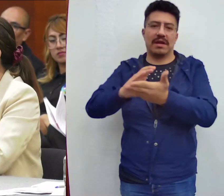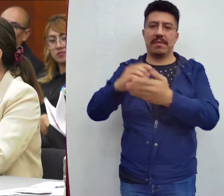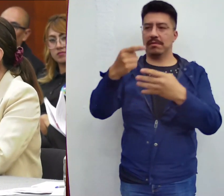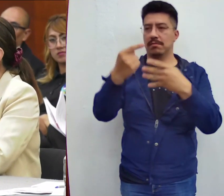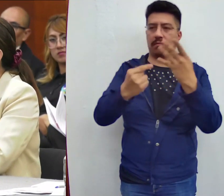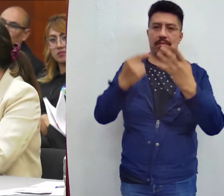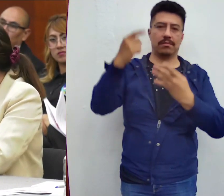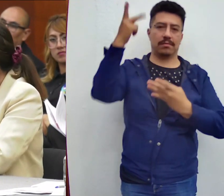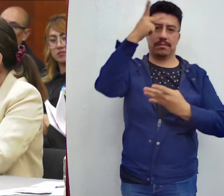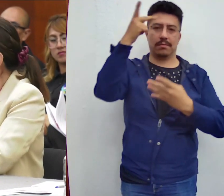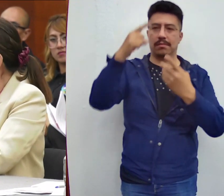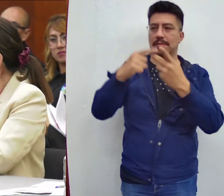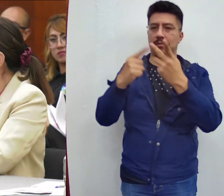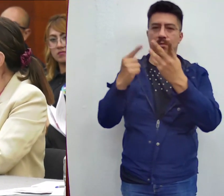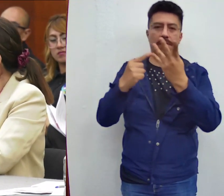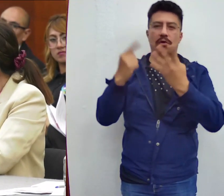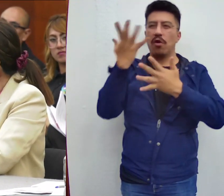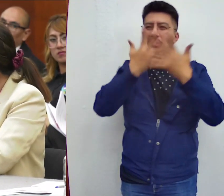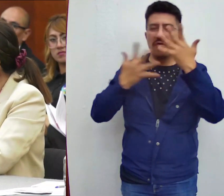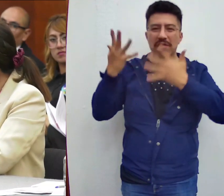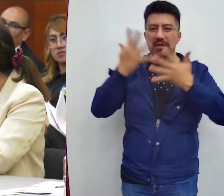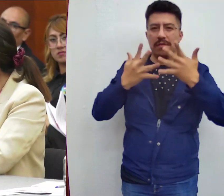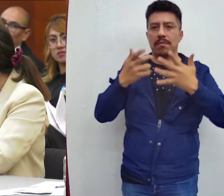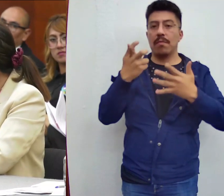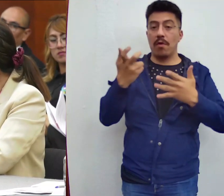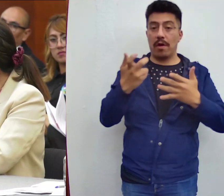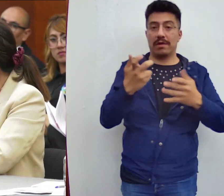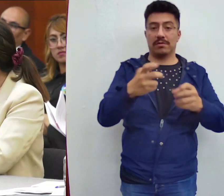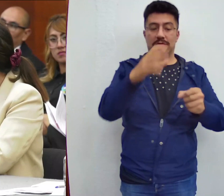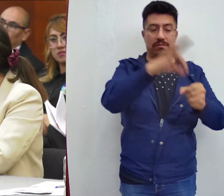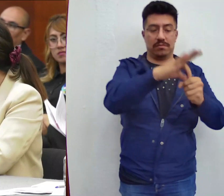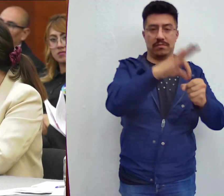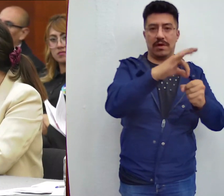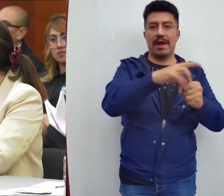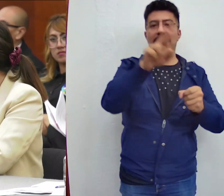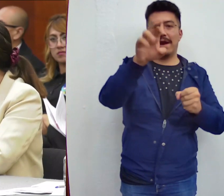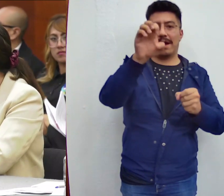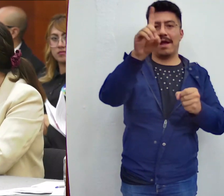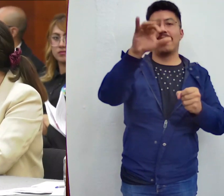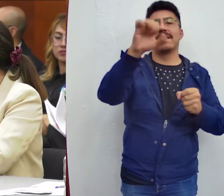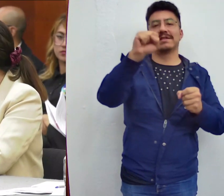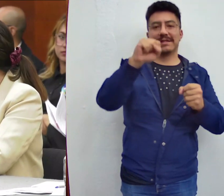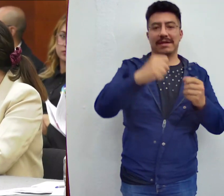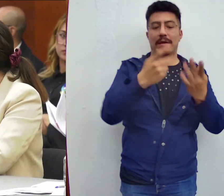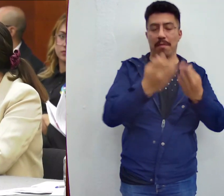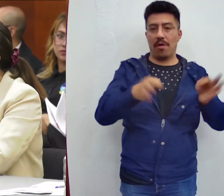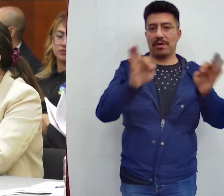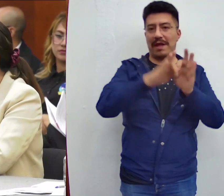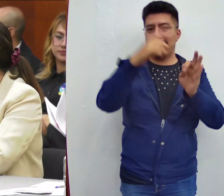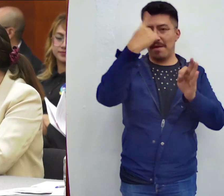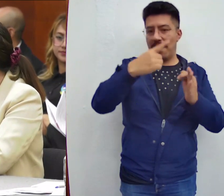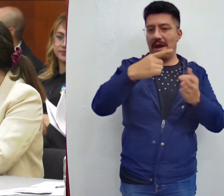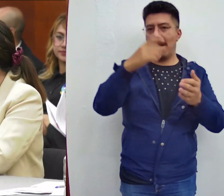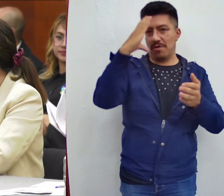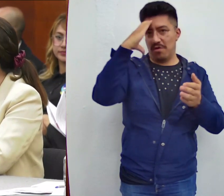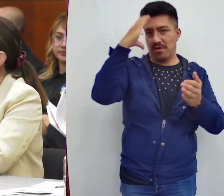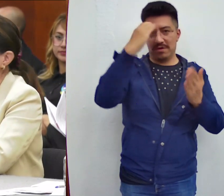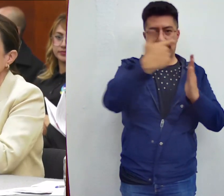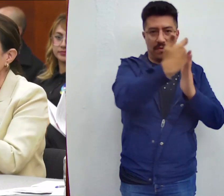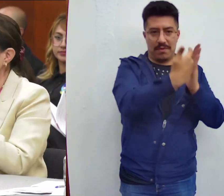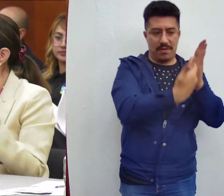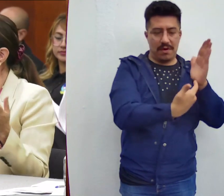psiquiátricas. El registro ya están esos parámetros, ya está. En realidad, como bien dice,